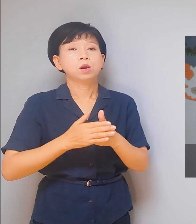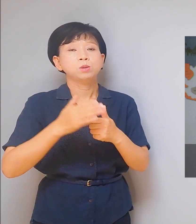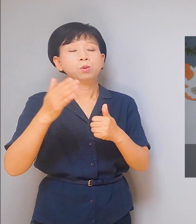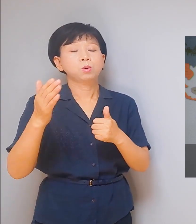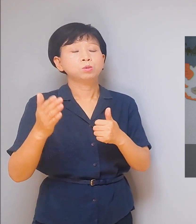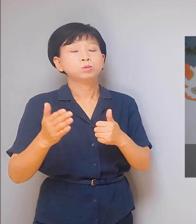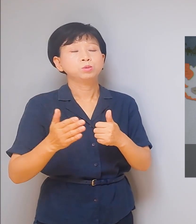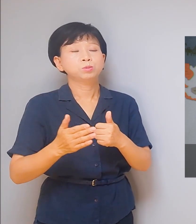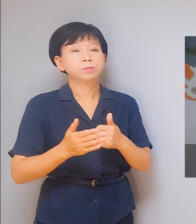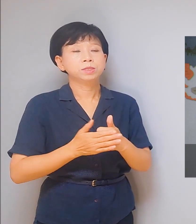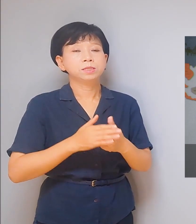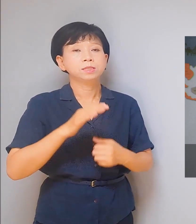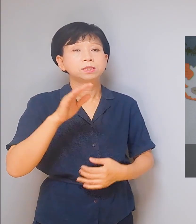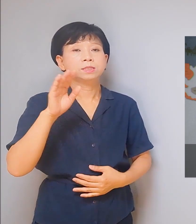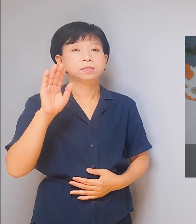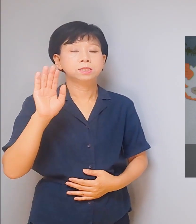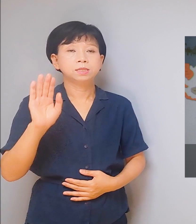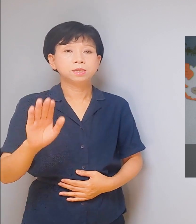힘과